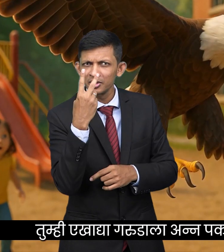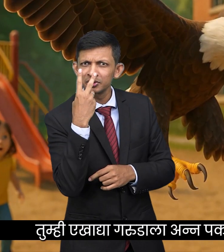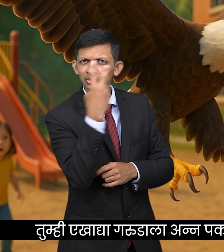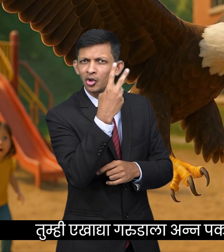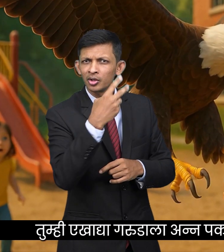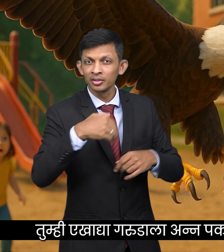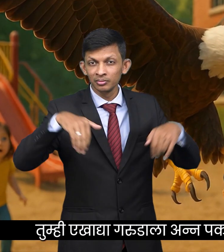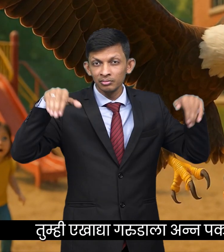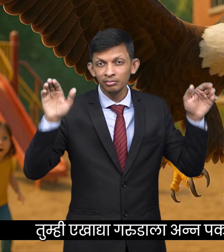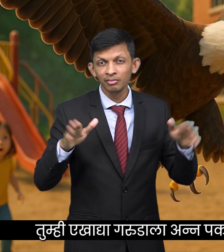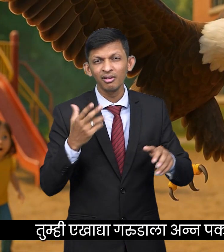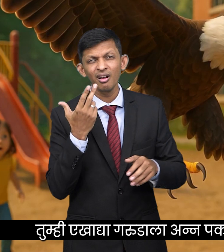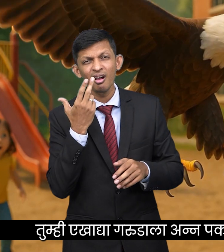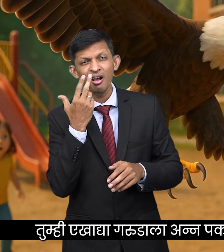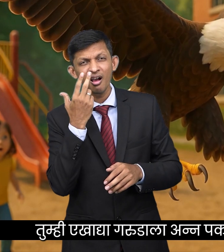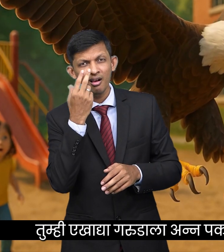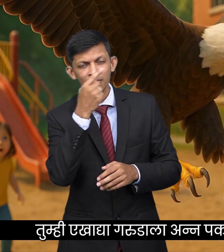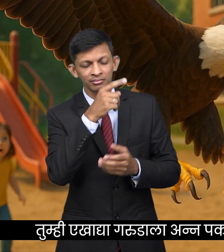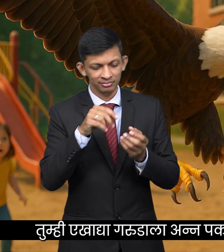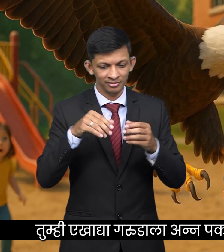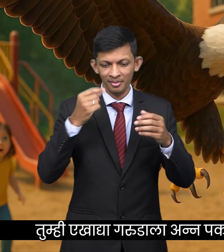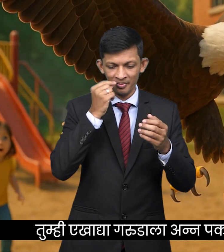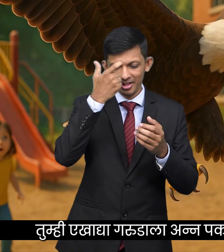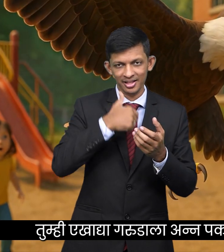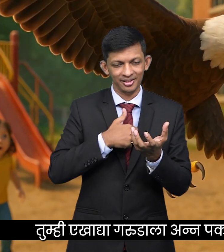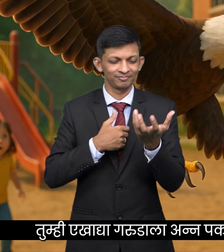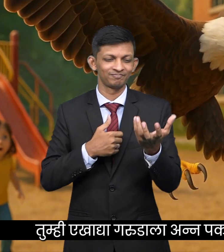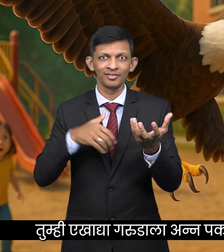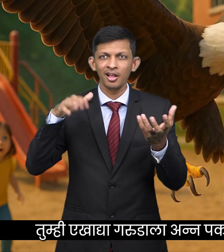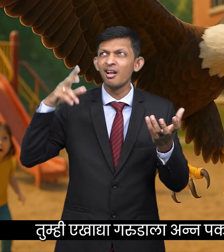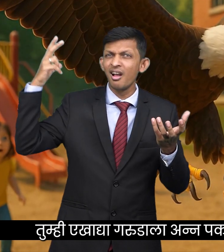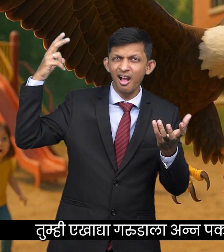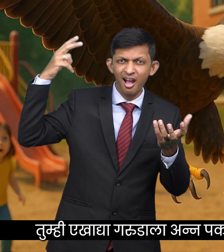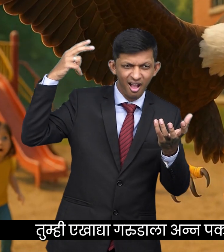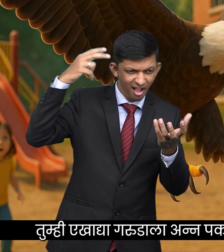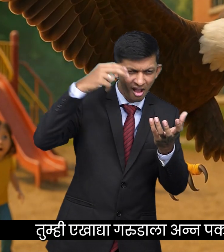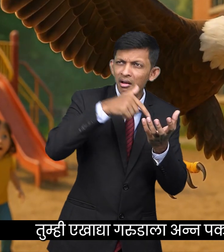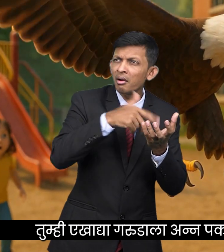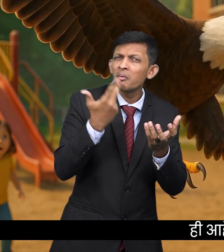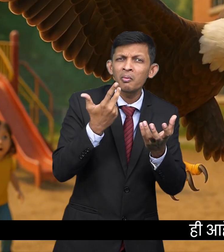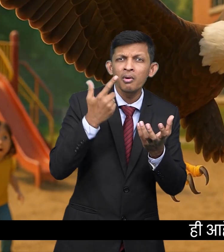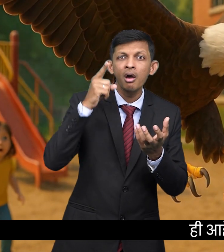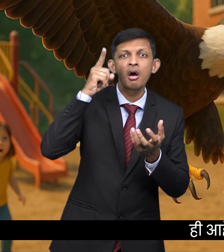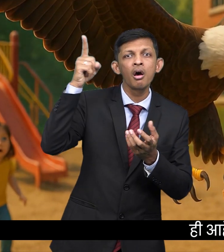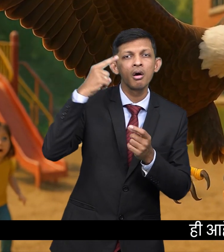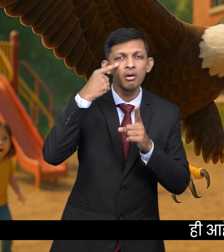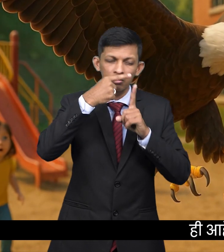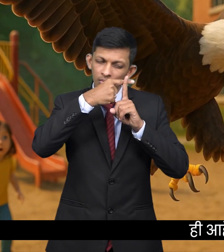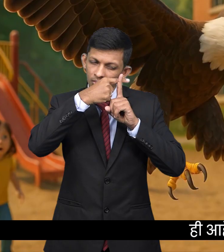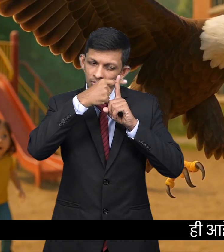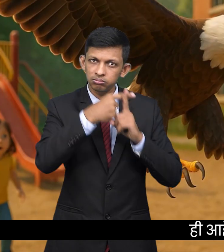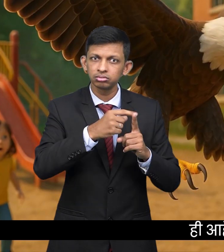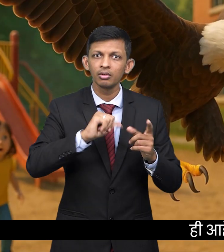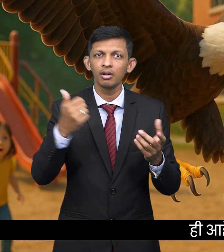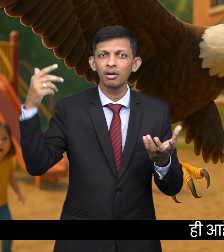तुम्ही एखाद्या गरुडाला अन्न पकडण्यासाठी खाली झेप घेताना पाहिले आहे का? ही आहे त्याची